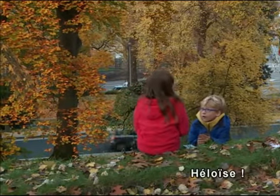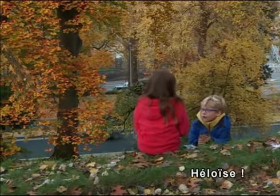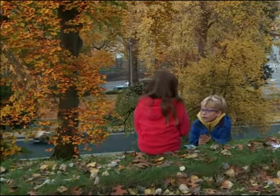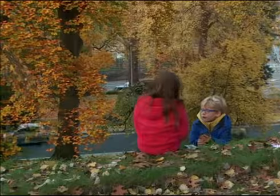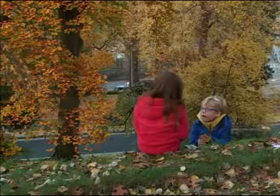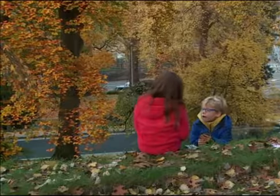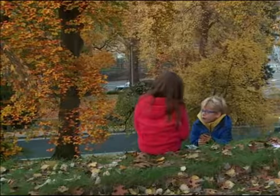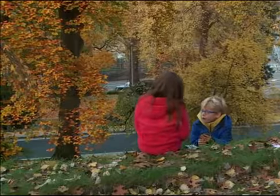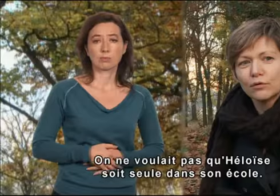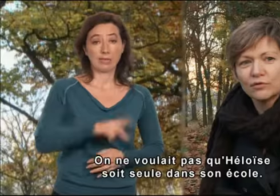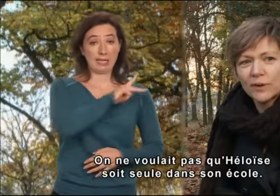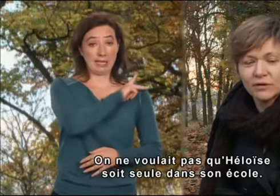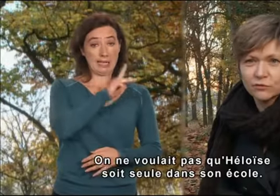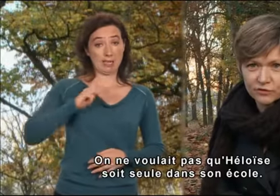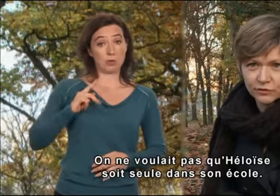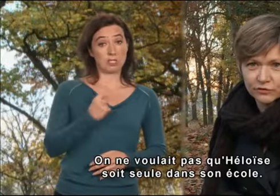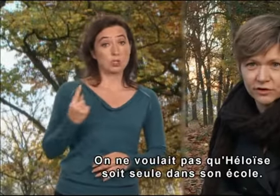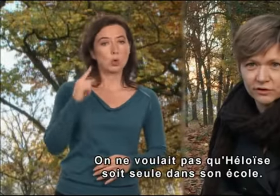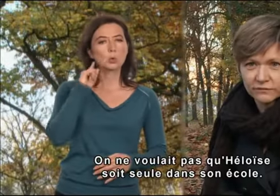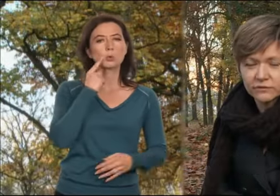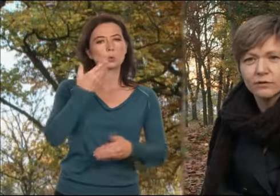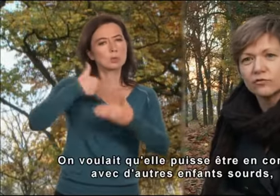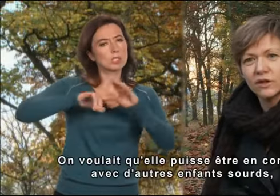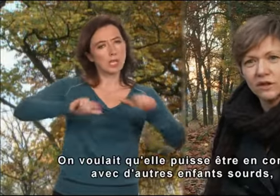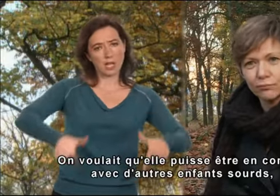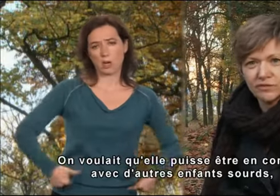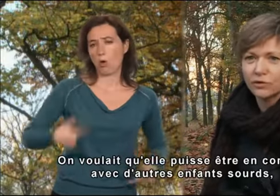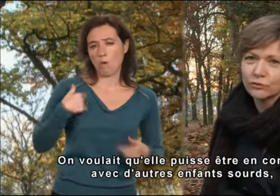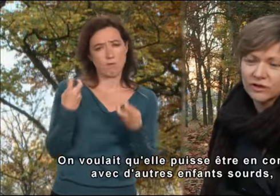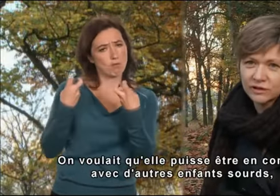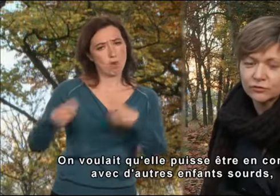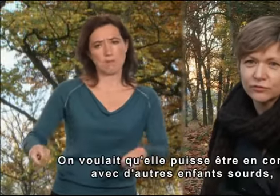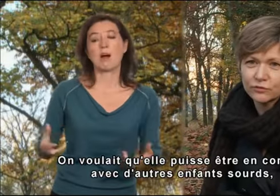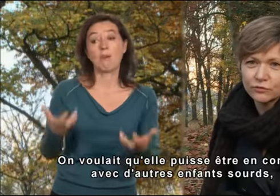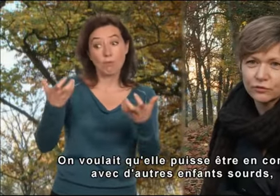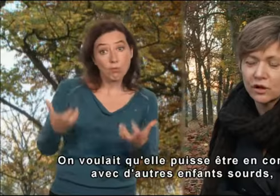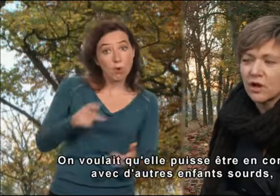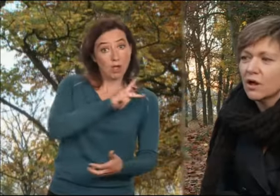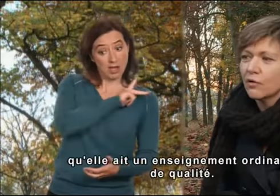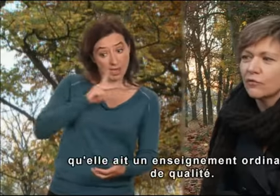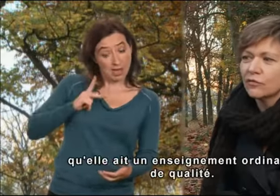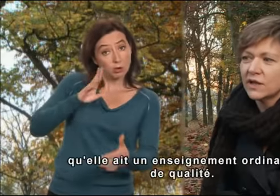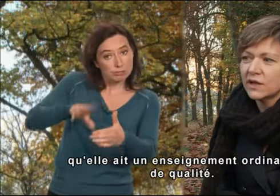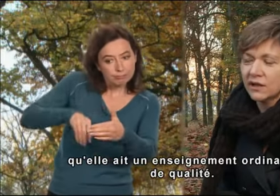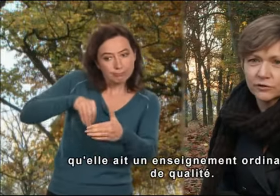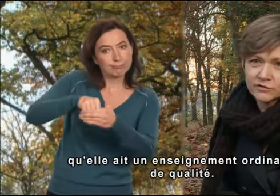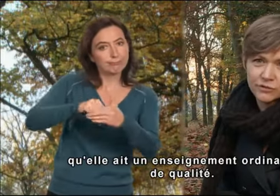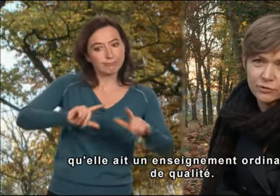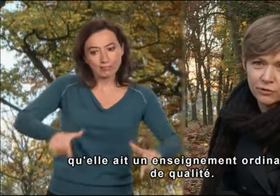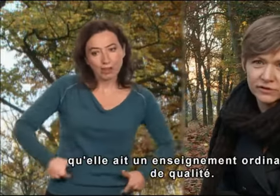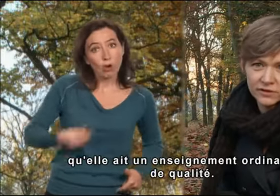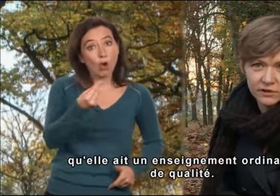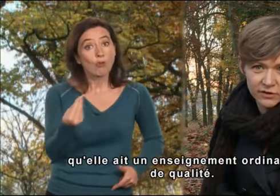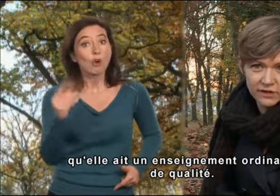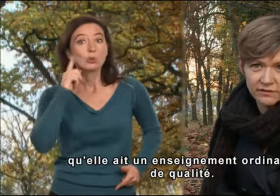Héloïse. On ne voulait pas qu'Héloïse soit seule dans son école. On voulait qu'elle puisse être en contact avec d'autres enfants sourds. On voulait qu'elle ait un